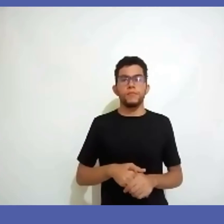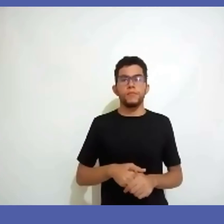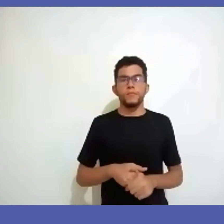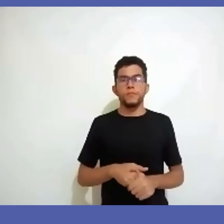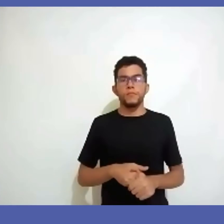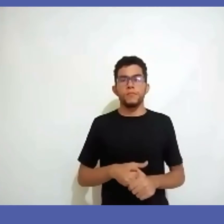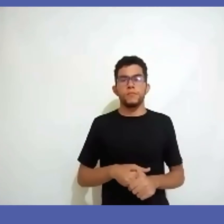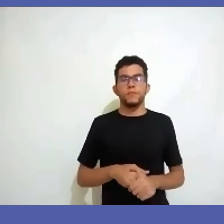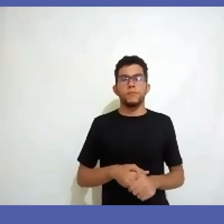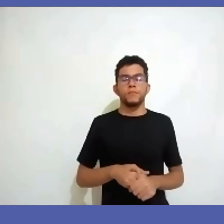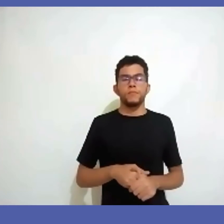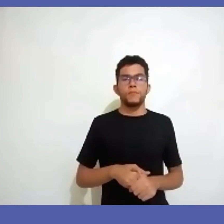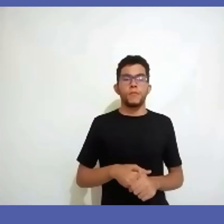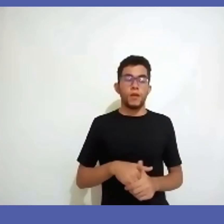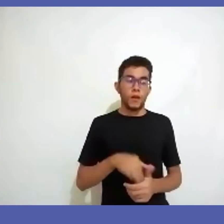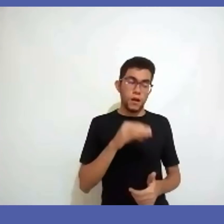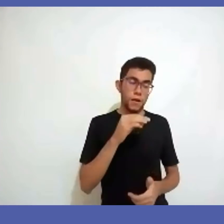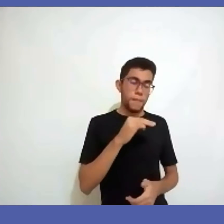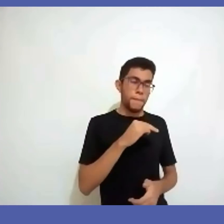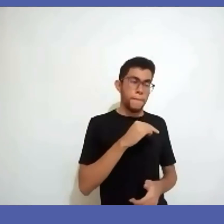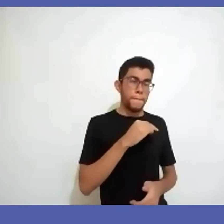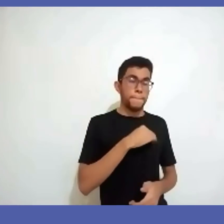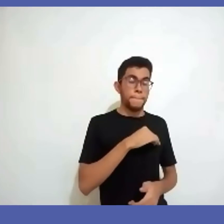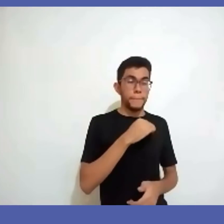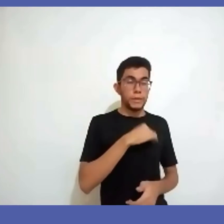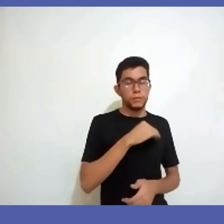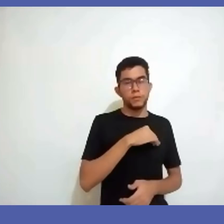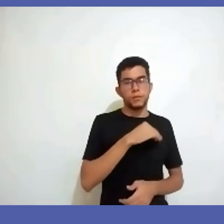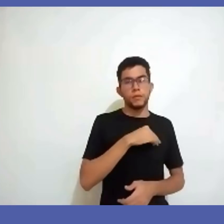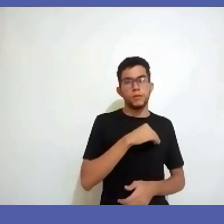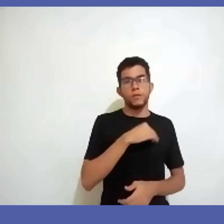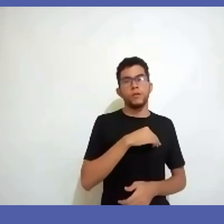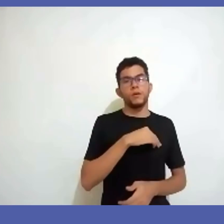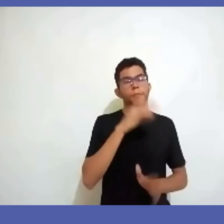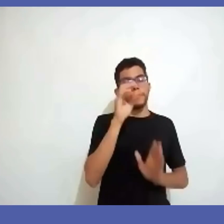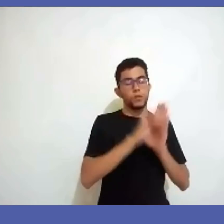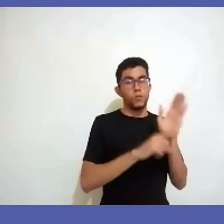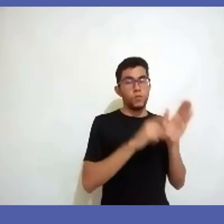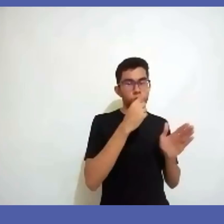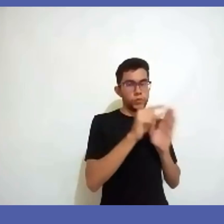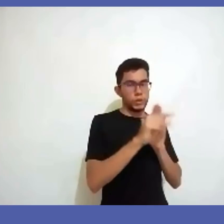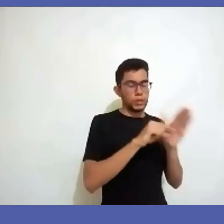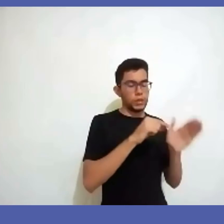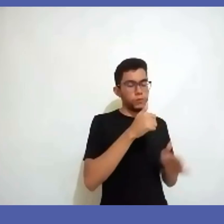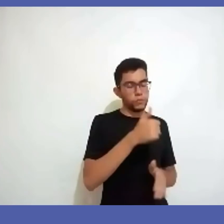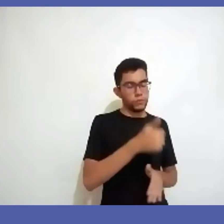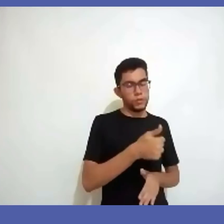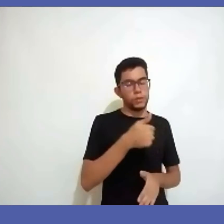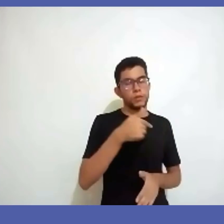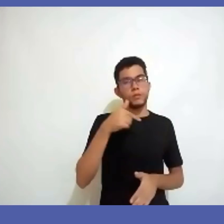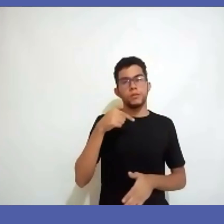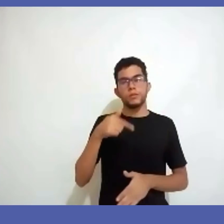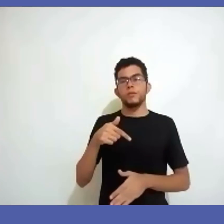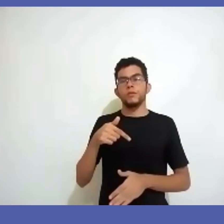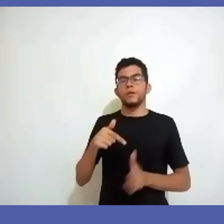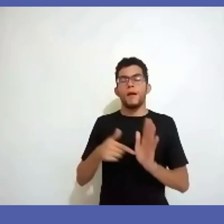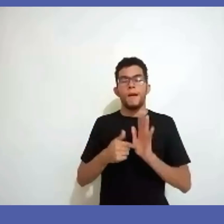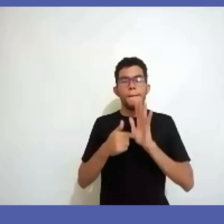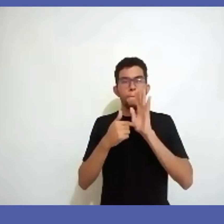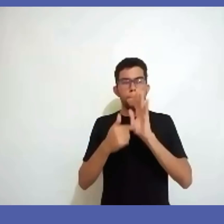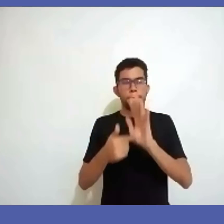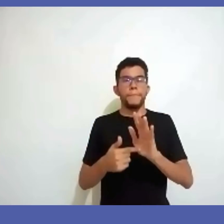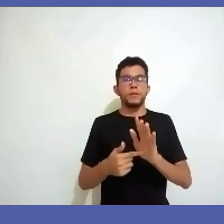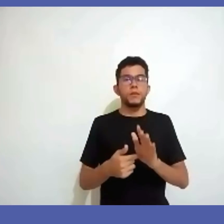em Mateus 1,17, referindo-se à condição moral do povo. Mateus 1,17, dá uma olhada.